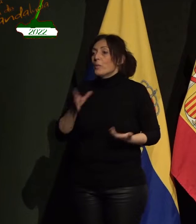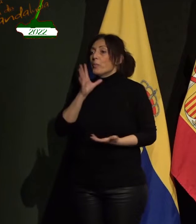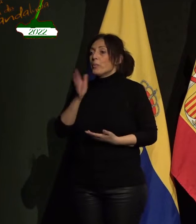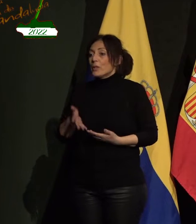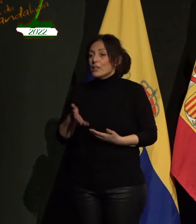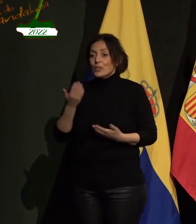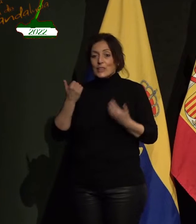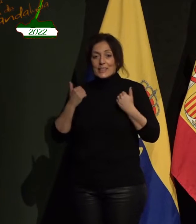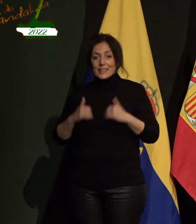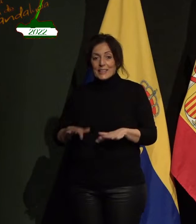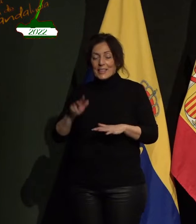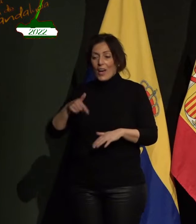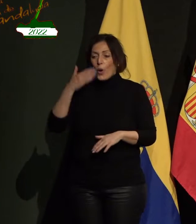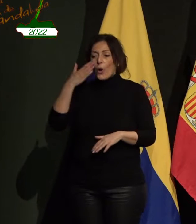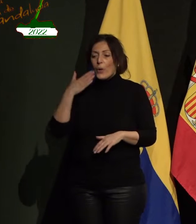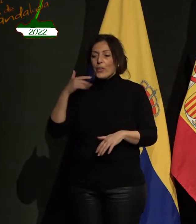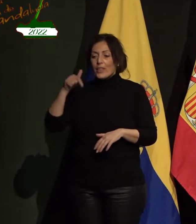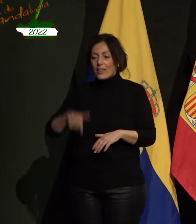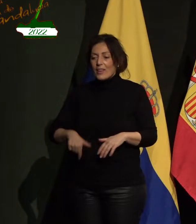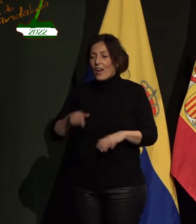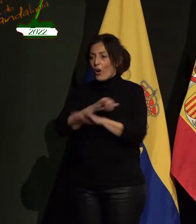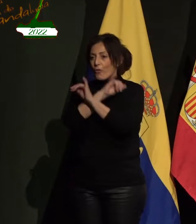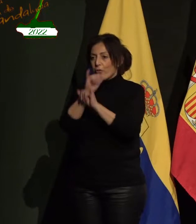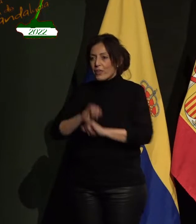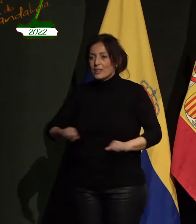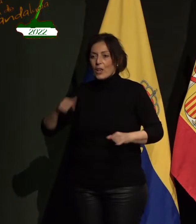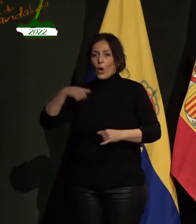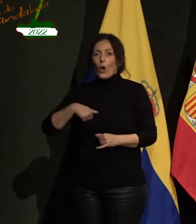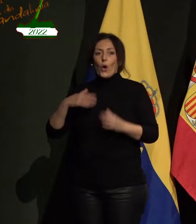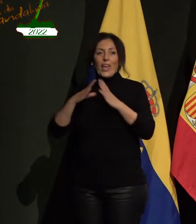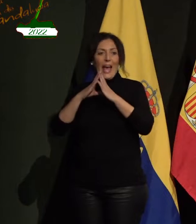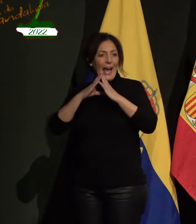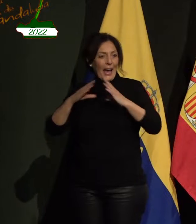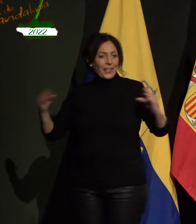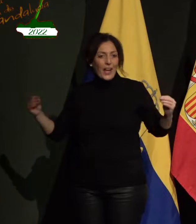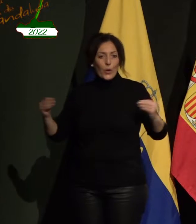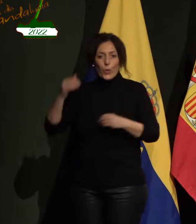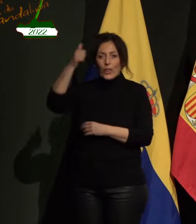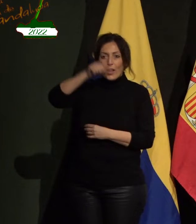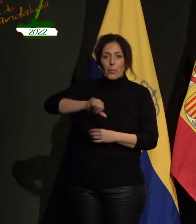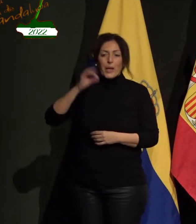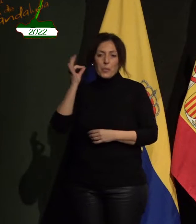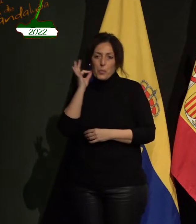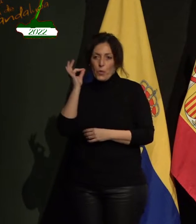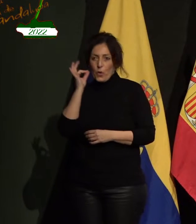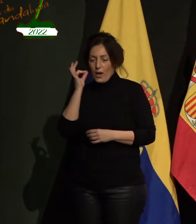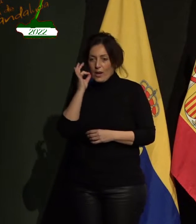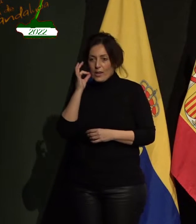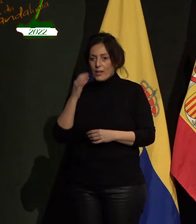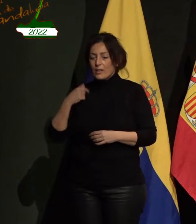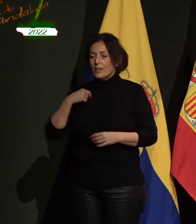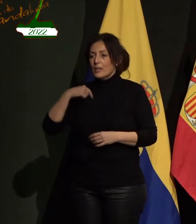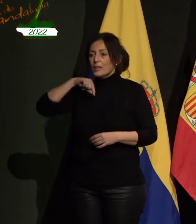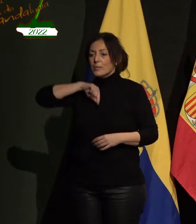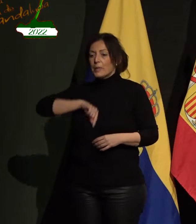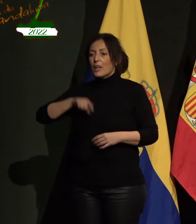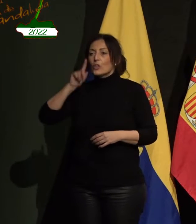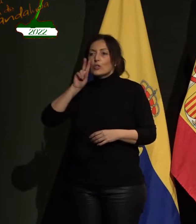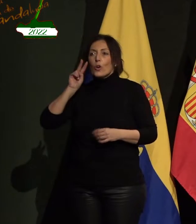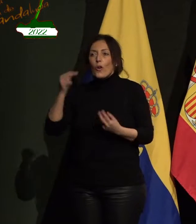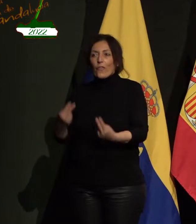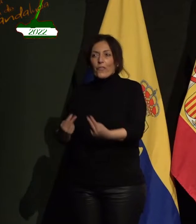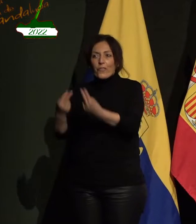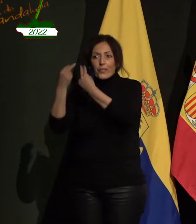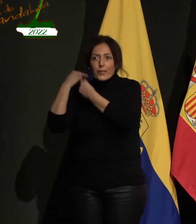esto, hoy es un día para congratularnos de ser andaluces, de ser andaluzas, para enorgullecernos de nuestras raíces, de